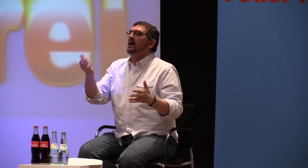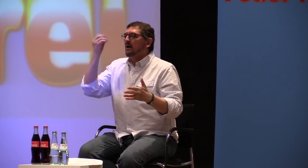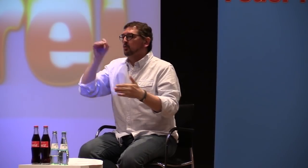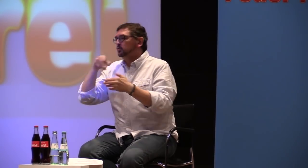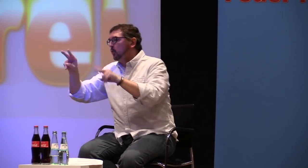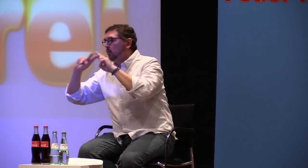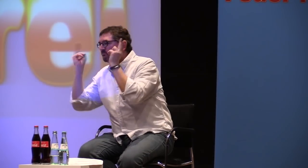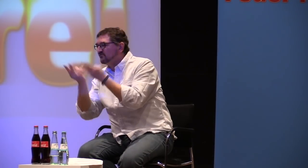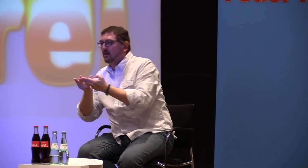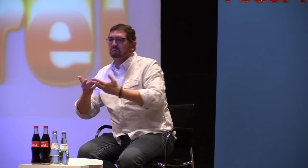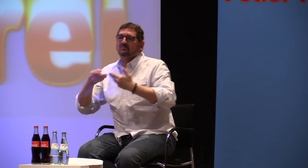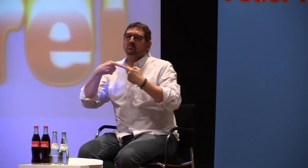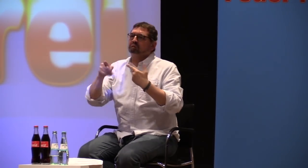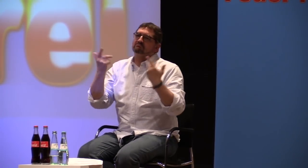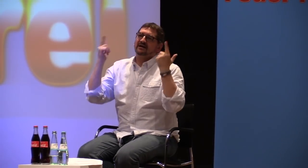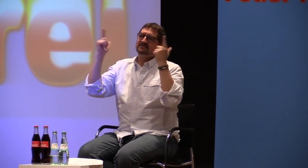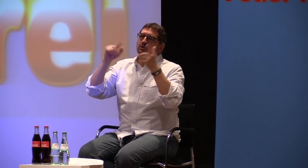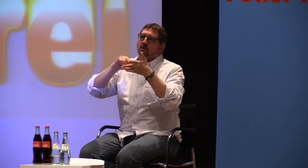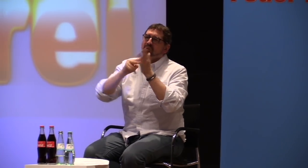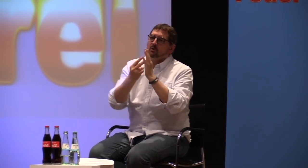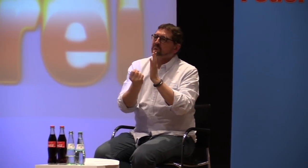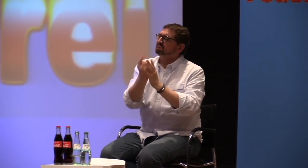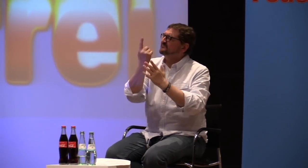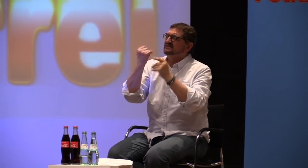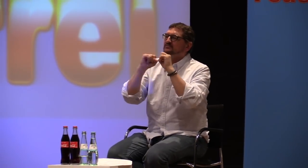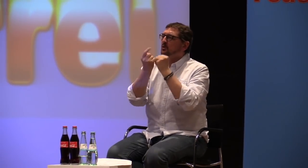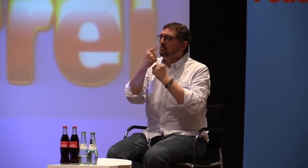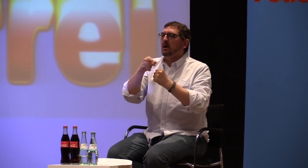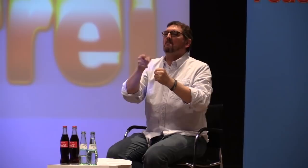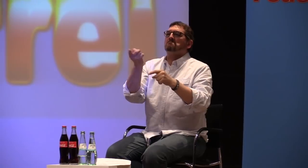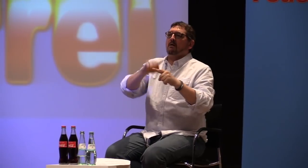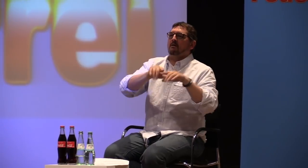Aber die Mehrheitsgesellschaft betrifft es ja nicht so wirklich.